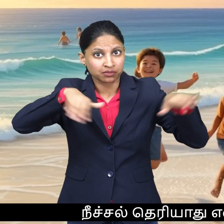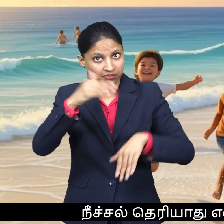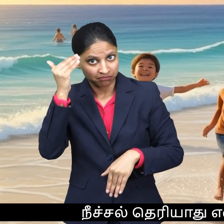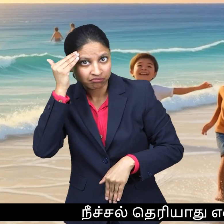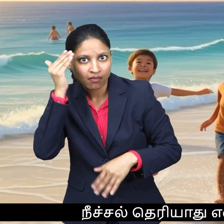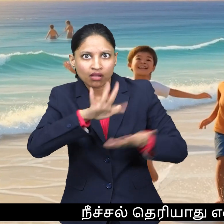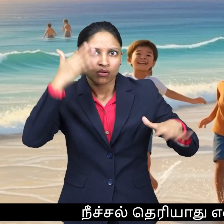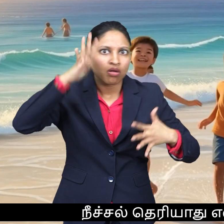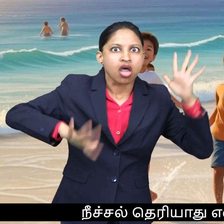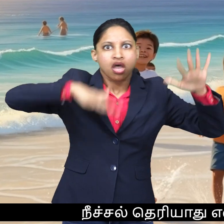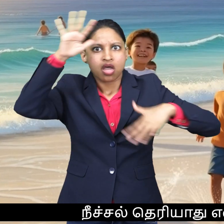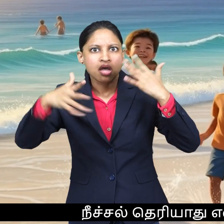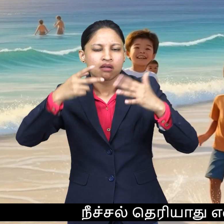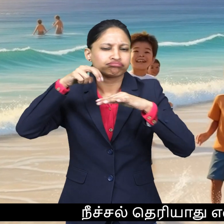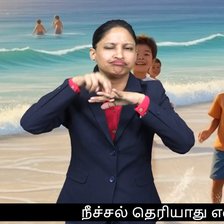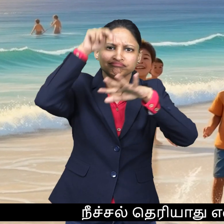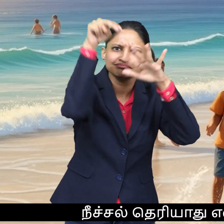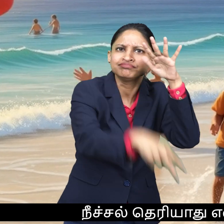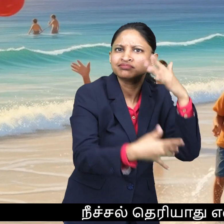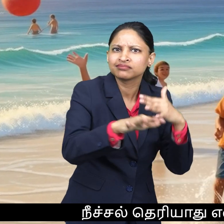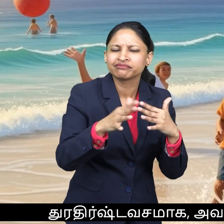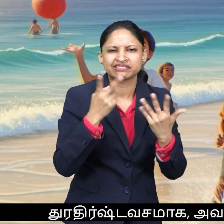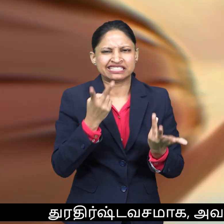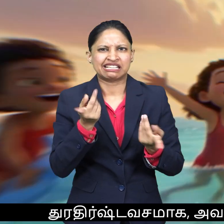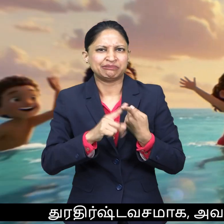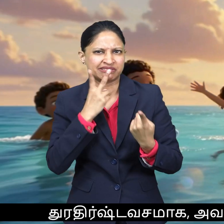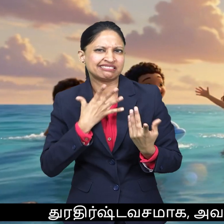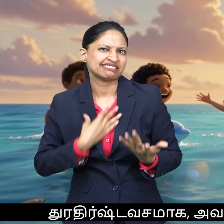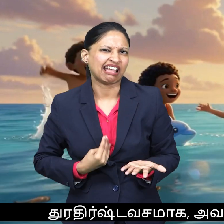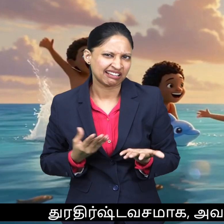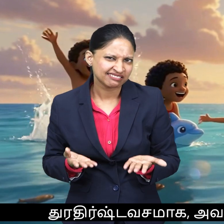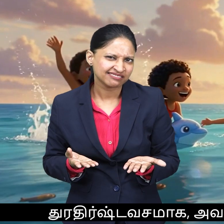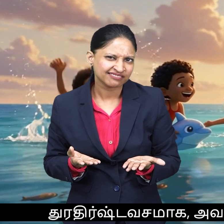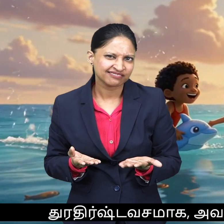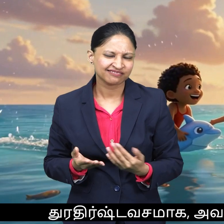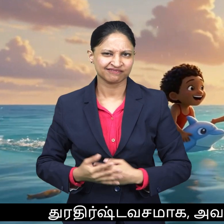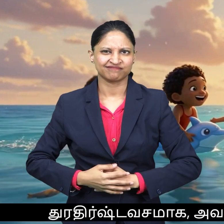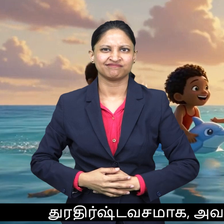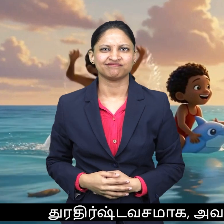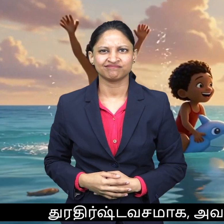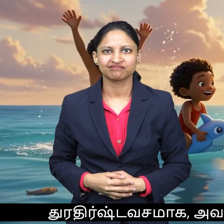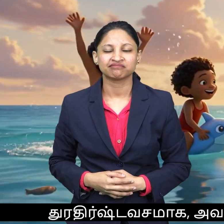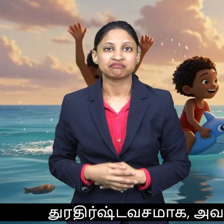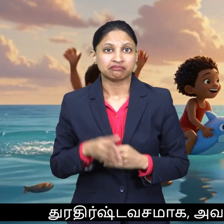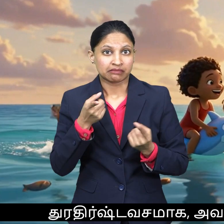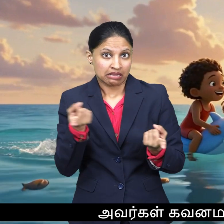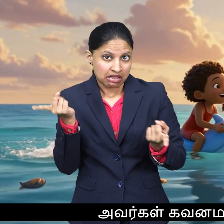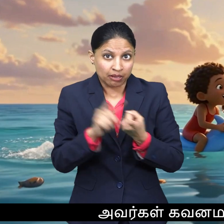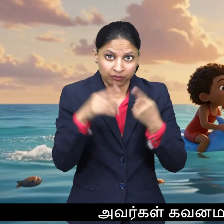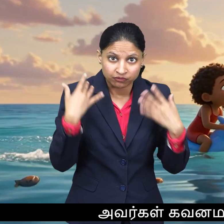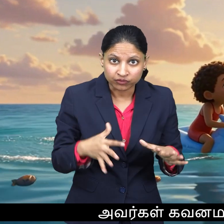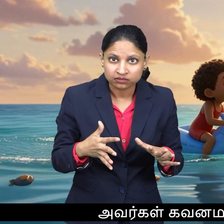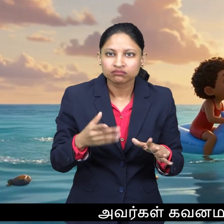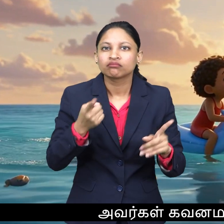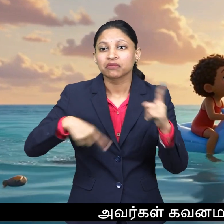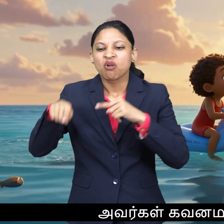ஆனால் அவர்களில் சிலர் நீச்சல் தெரியாது என்றாலும் கடலுக்குள் சென்றனர். துரதிர்ஷ்டவசமாக அவர்களில் சிலர்